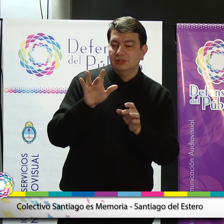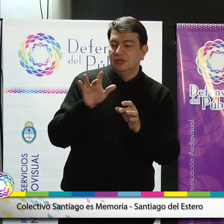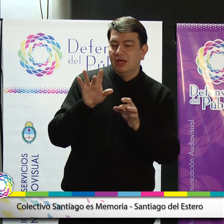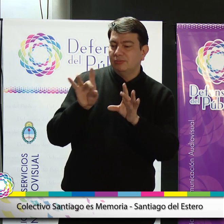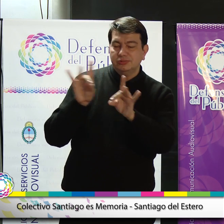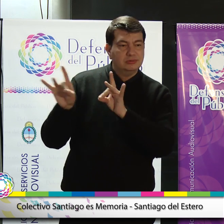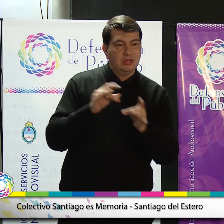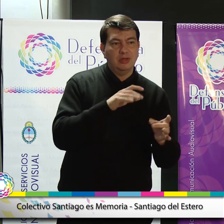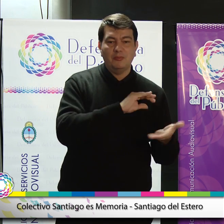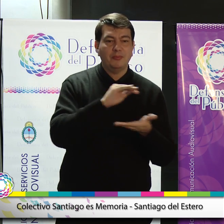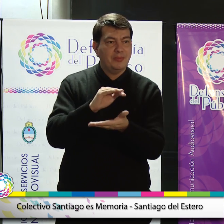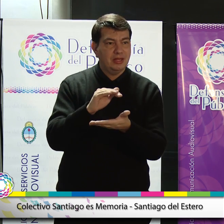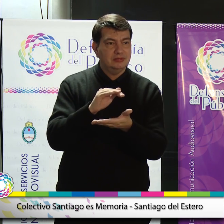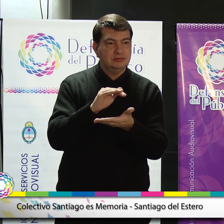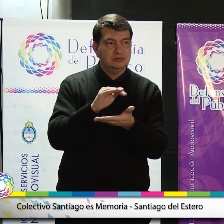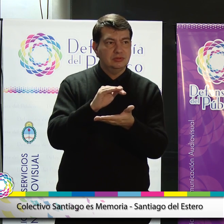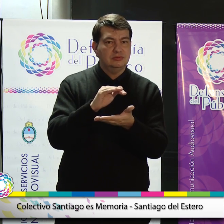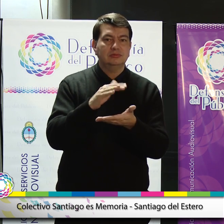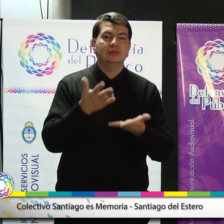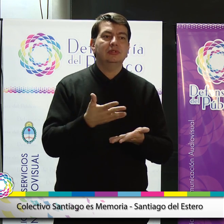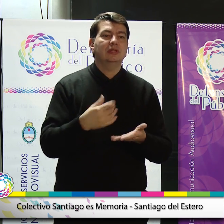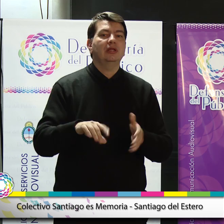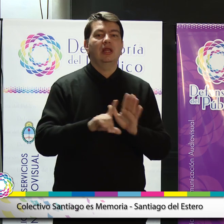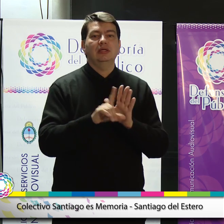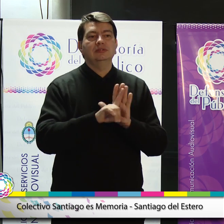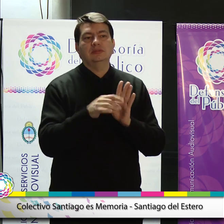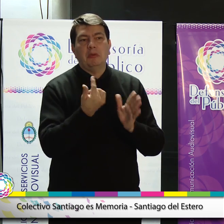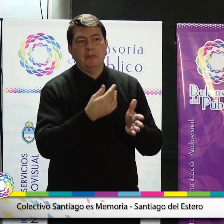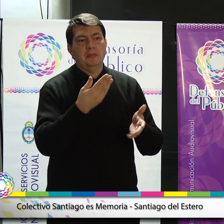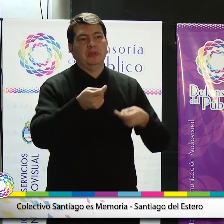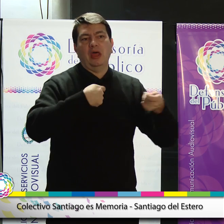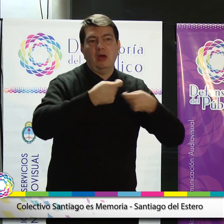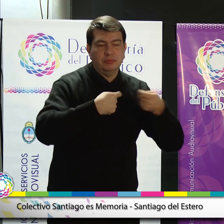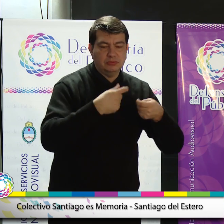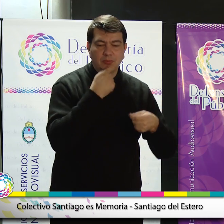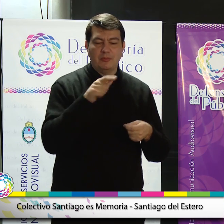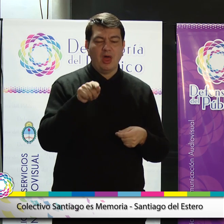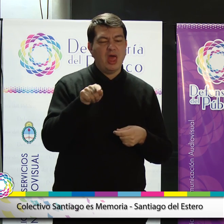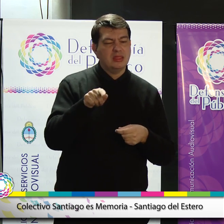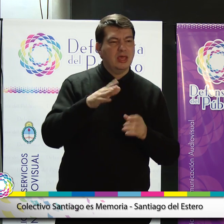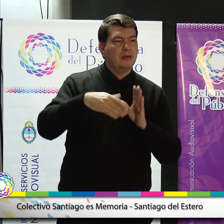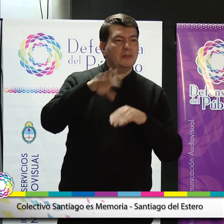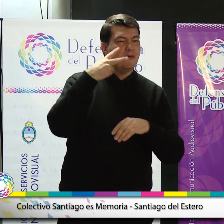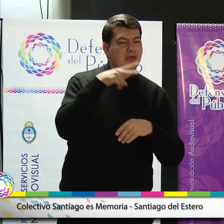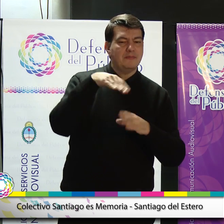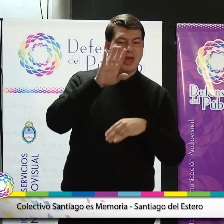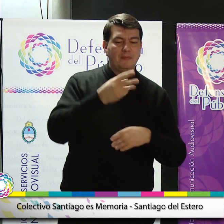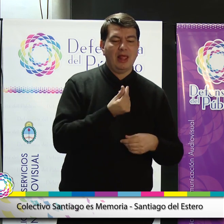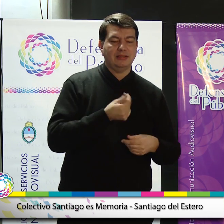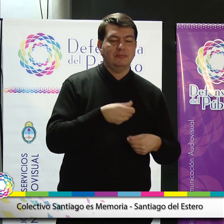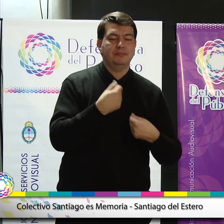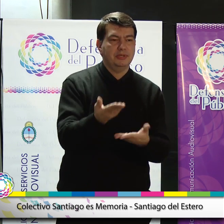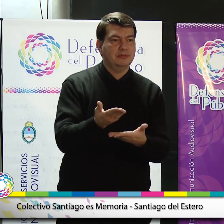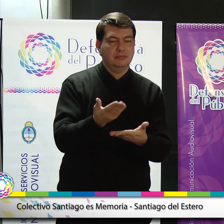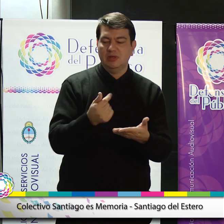regidos por las leyes de mercado que no sean las leyes de mercado las que digan bueno este tema tiene más rating vamos a poner más plata en este y no en